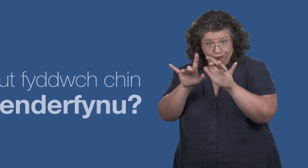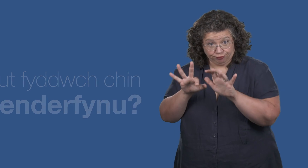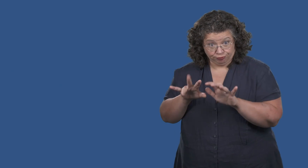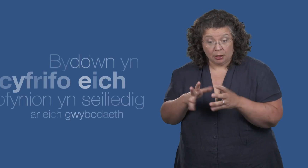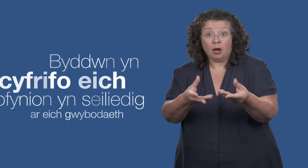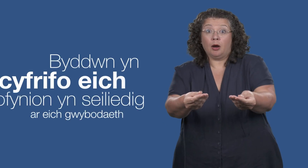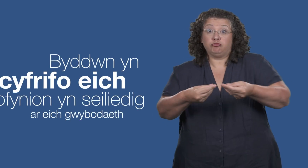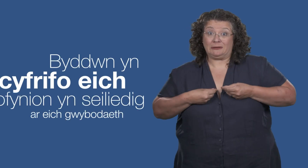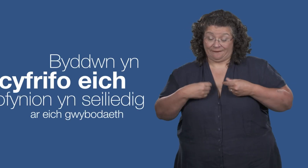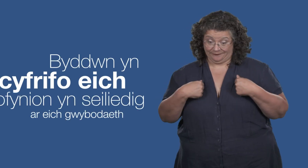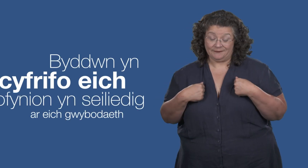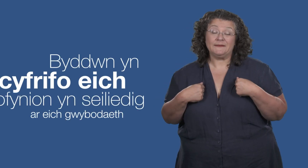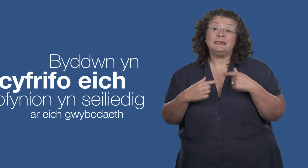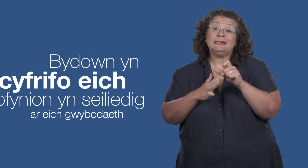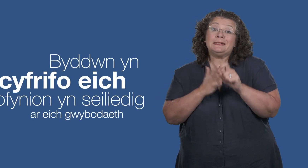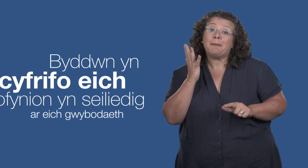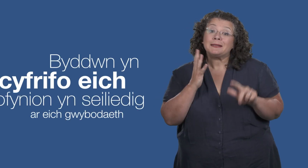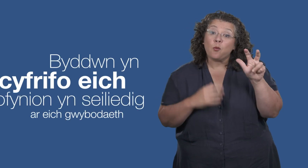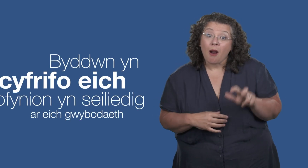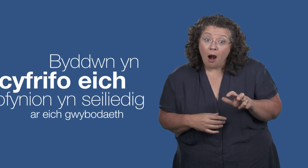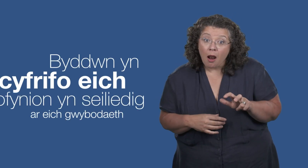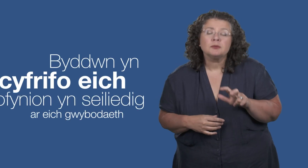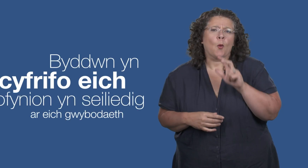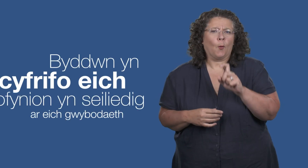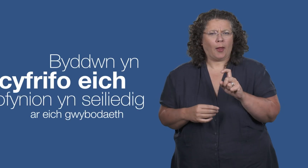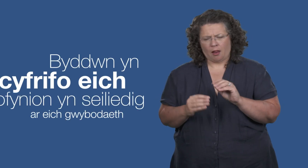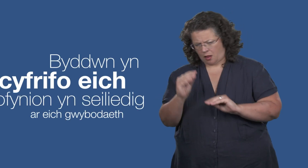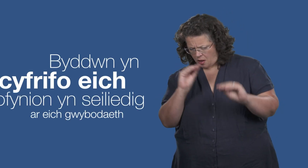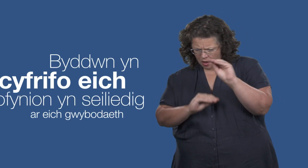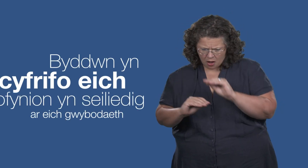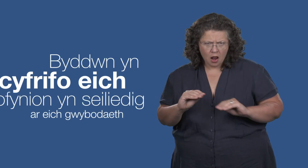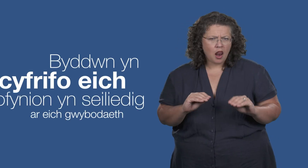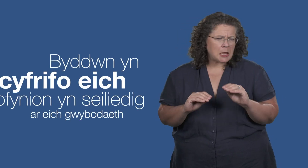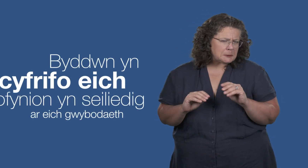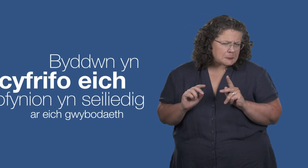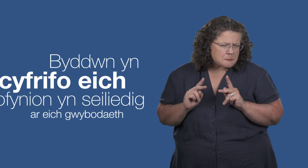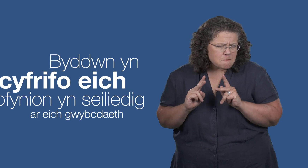Unwaith y derbynir eich cais, bydd Anabledd Cymru yn cyfrifo maint a math y cymorth sydd ei